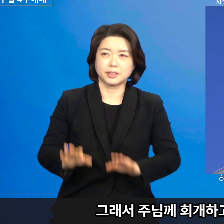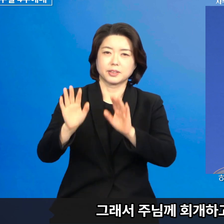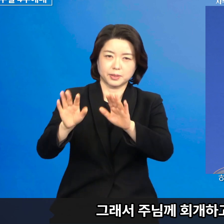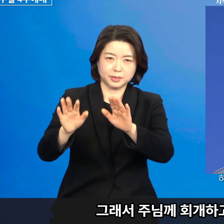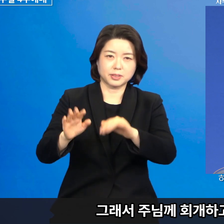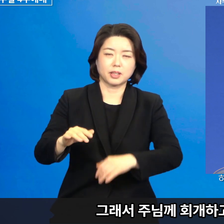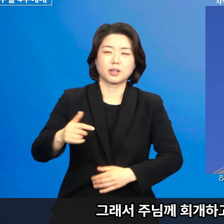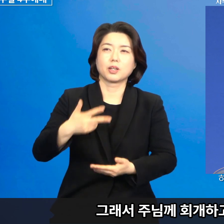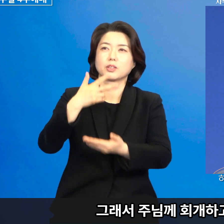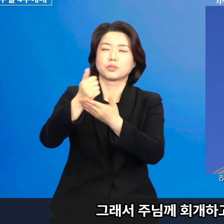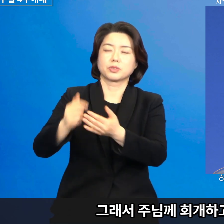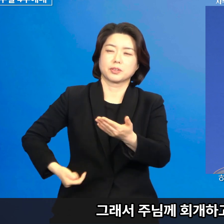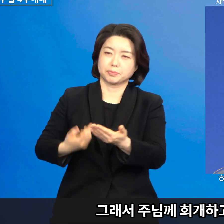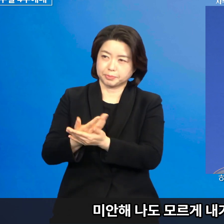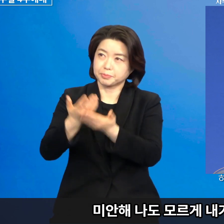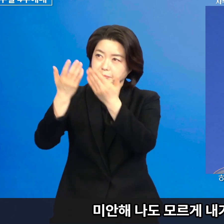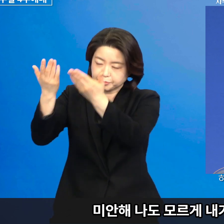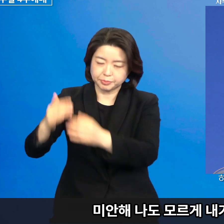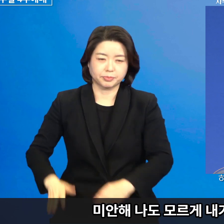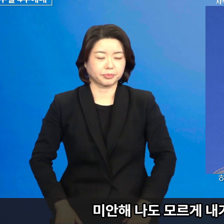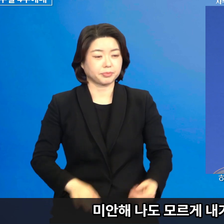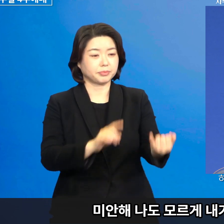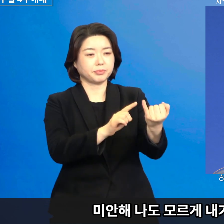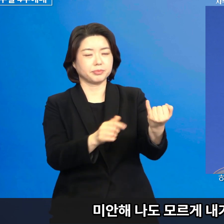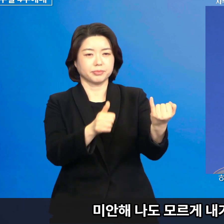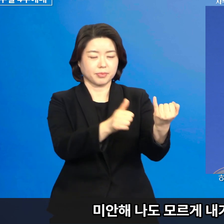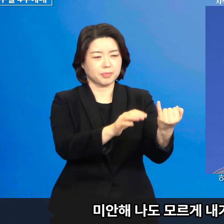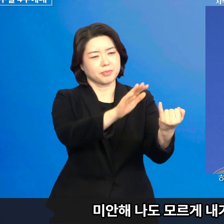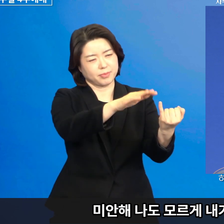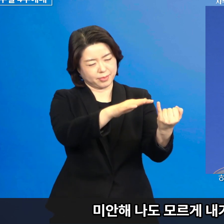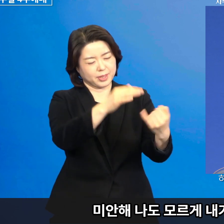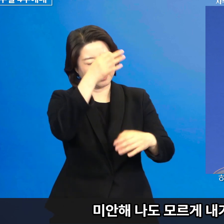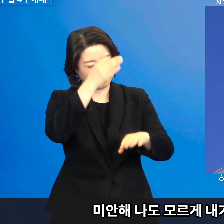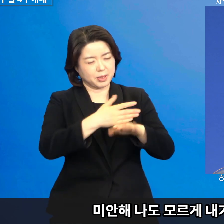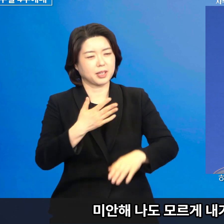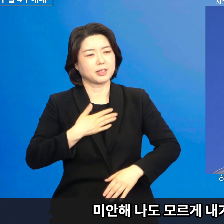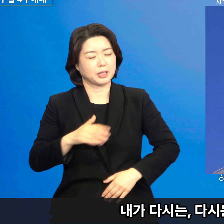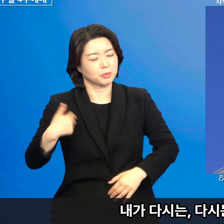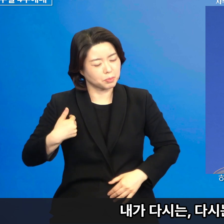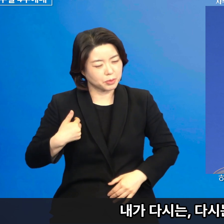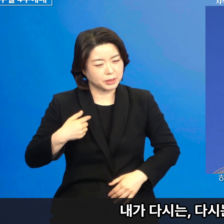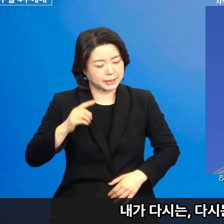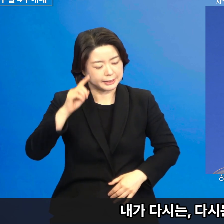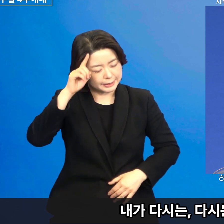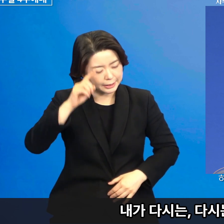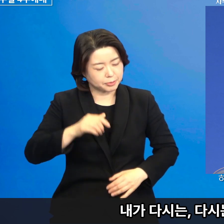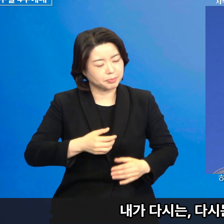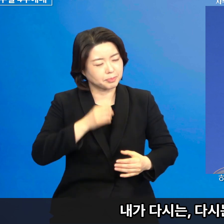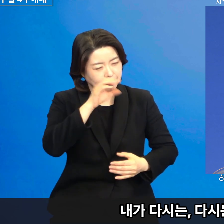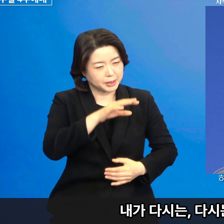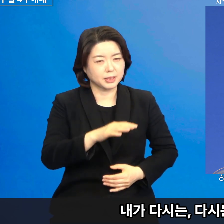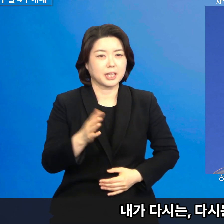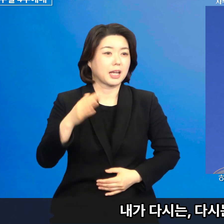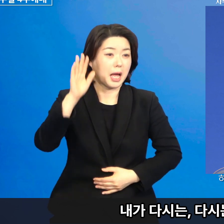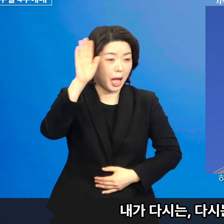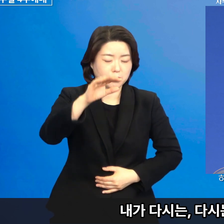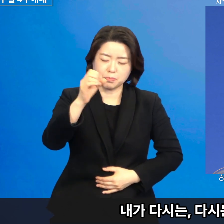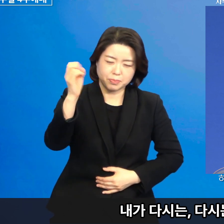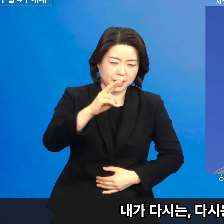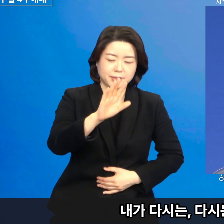주님께 회개하고 아내를 찾아가서 여보 미안해, 나도 모르게 내가 짜증을 내고 말았어. 내가 다시는 그러지